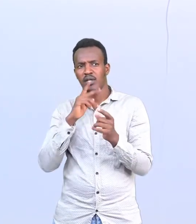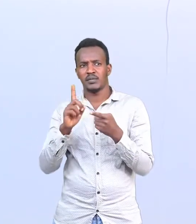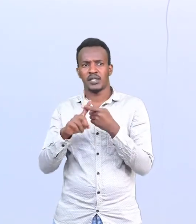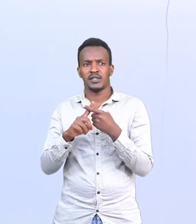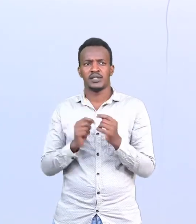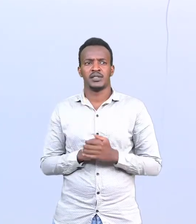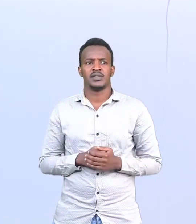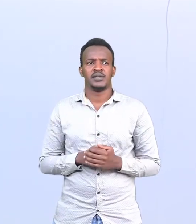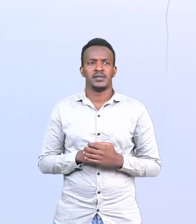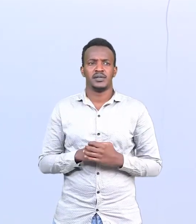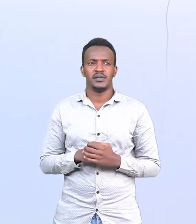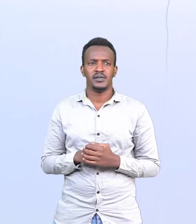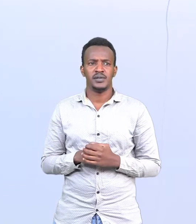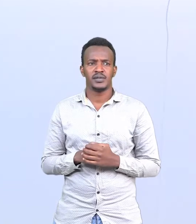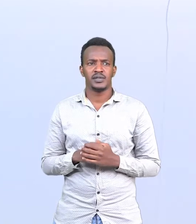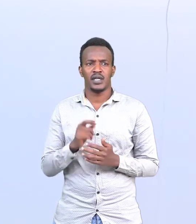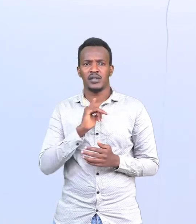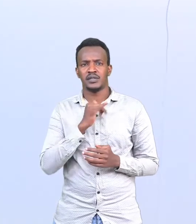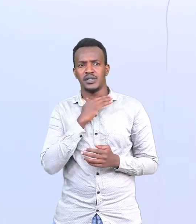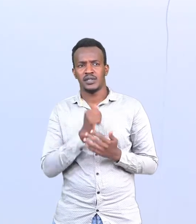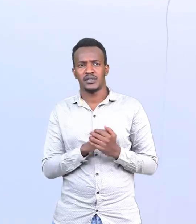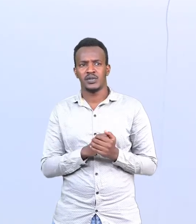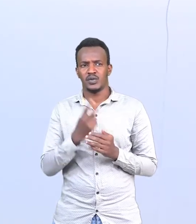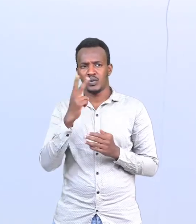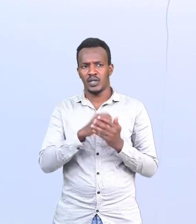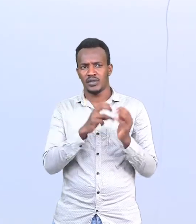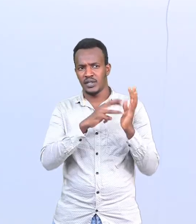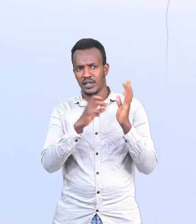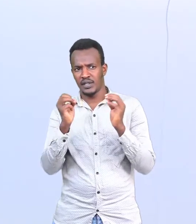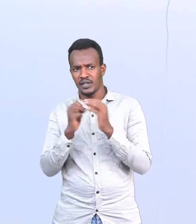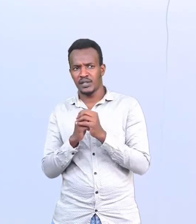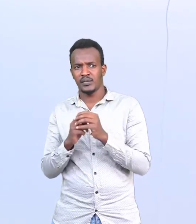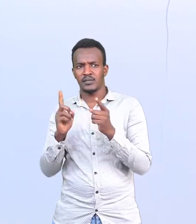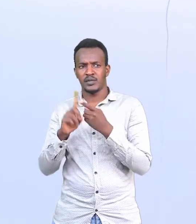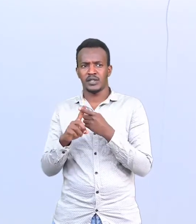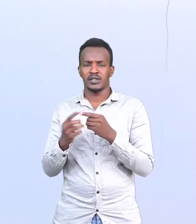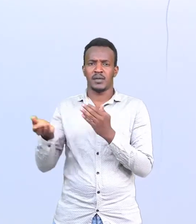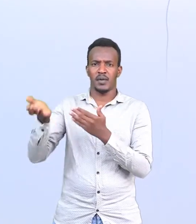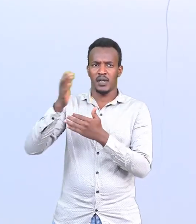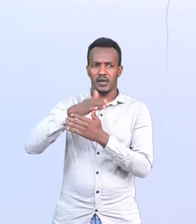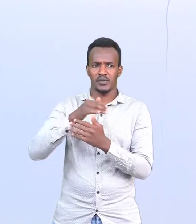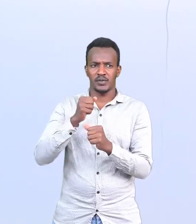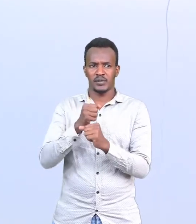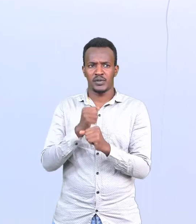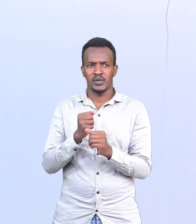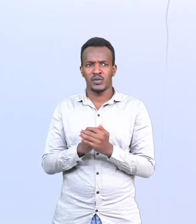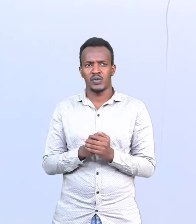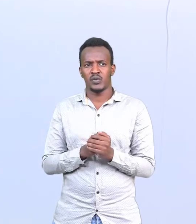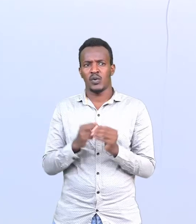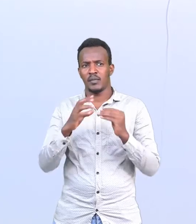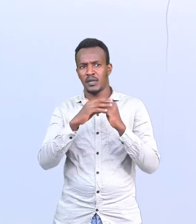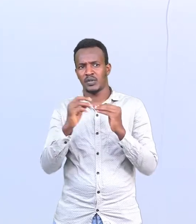mid ah u dhaxaysay way kadib a baan u baahanahay 218-kii la socday ee halkan yaalay soo wareejiyay xaggan soo maray waa